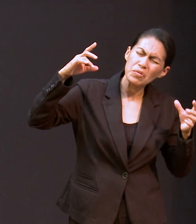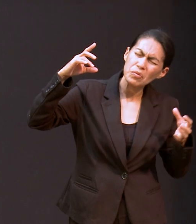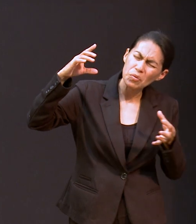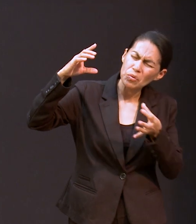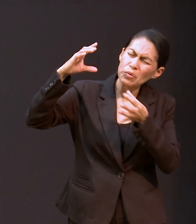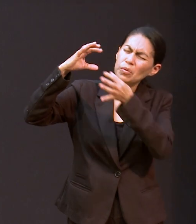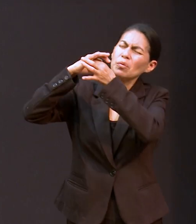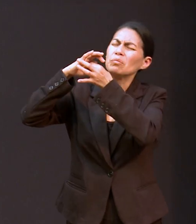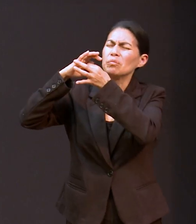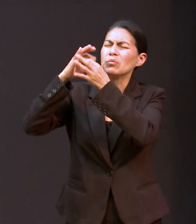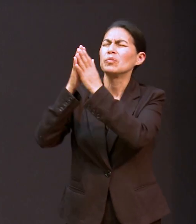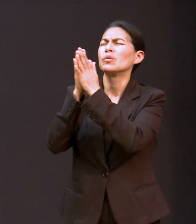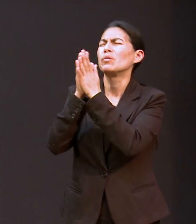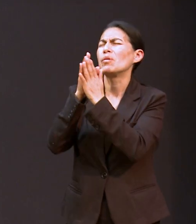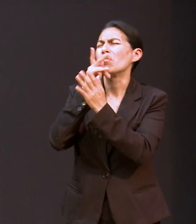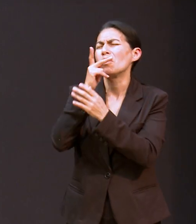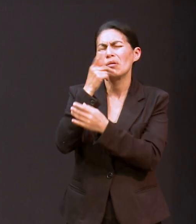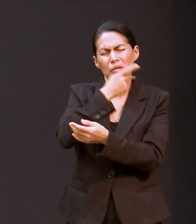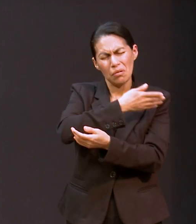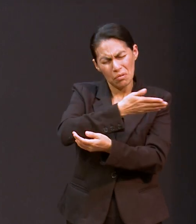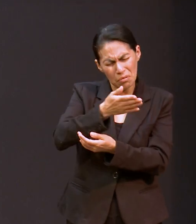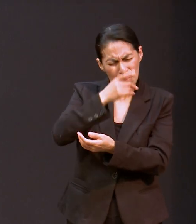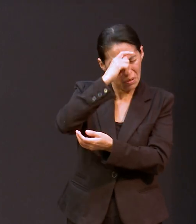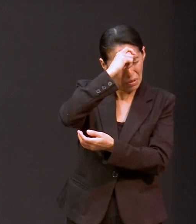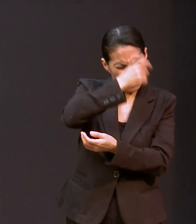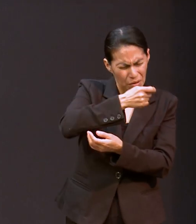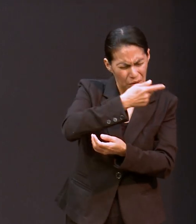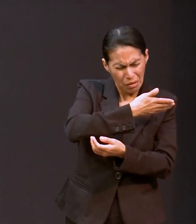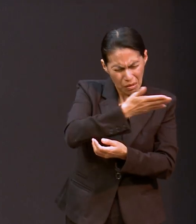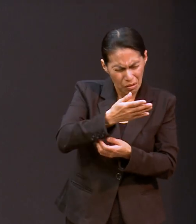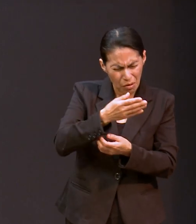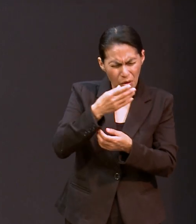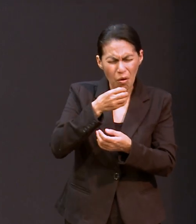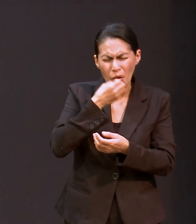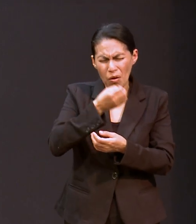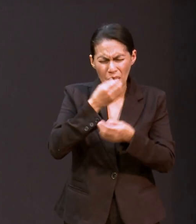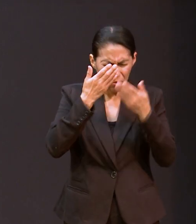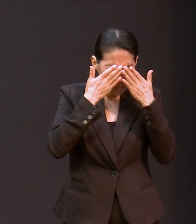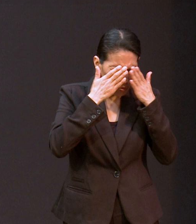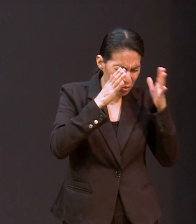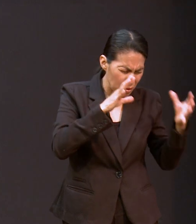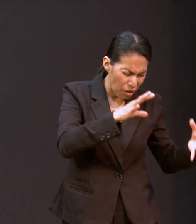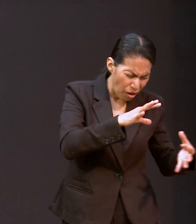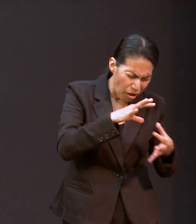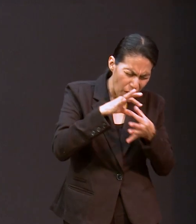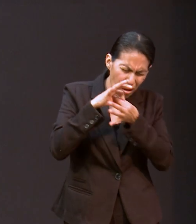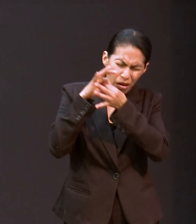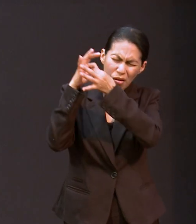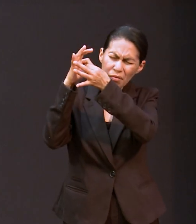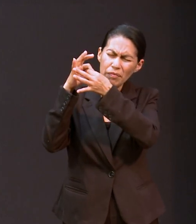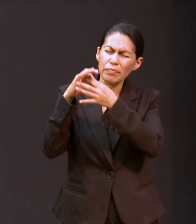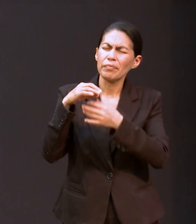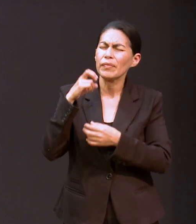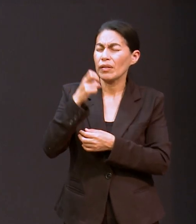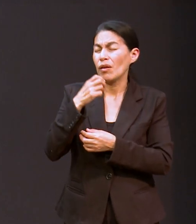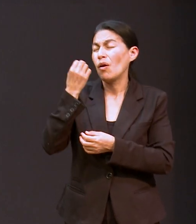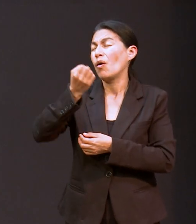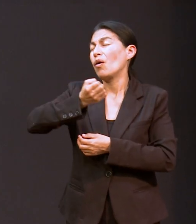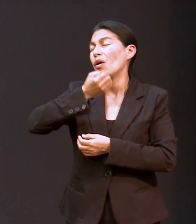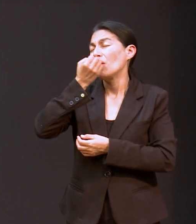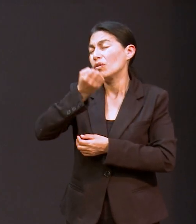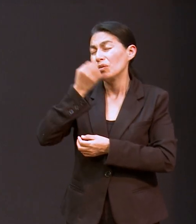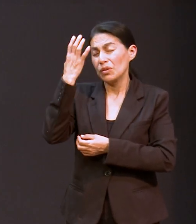a ti a cada uno de ellos padre te damos gracias porque sabemos que la oración al cual uno pide una oración